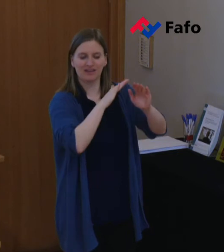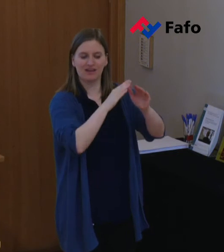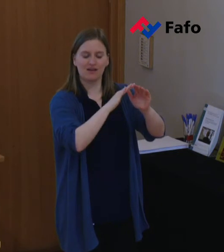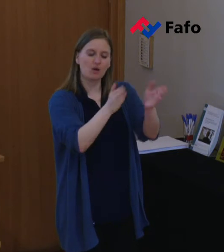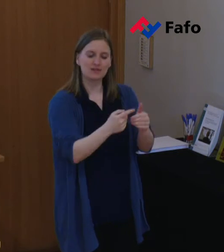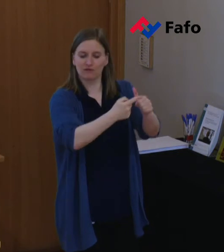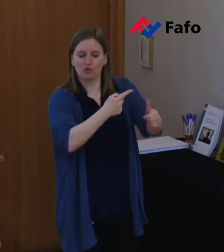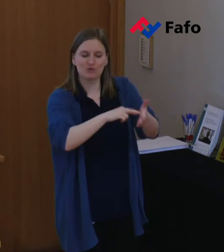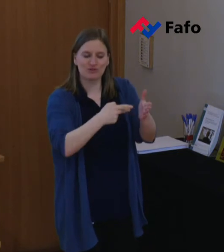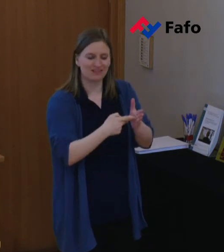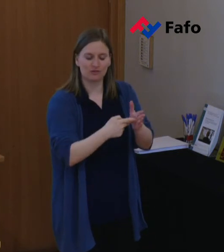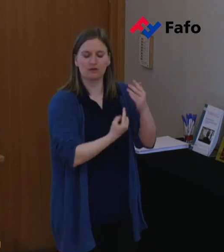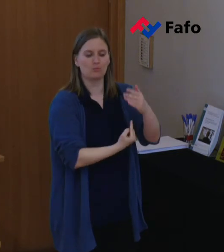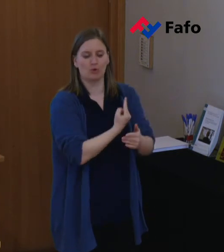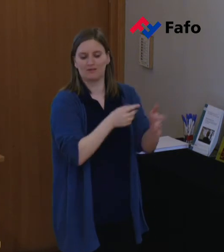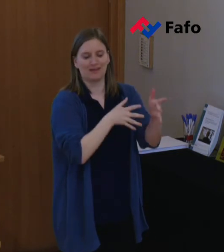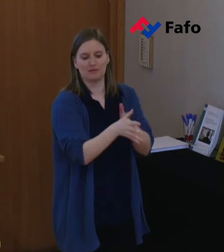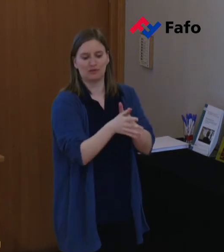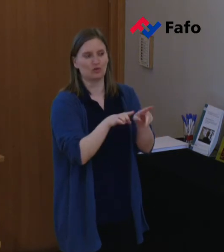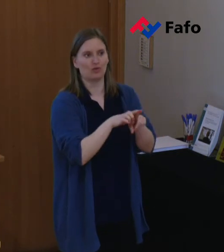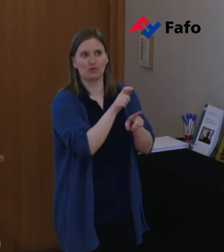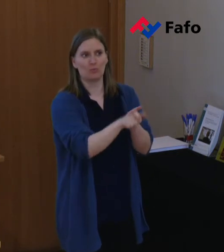så det har ikke vært muligheter for å gjøre noen sånne type